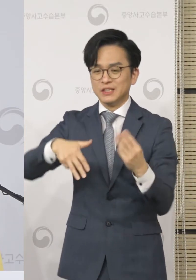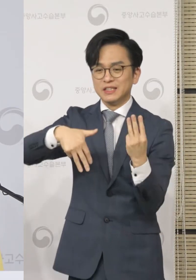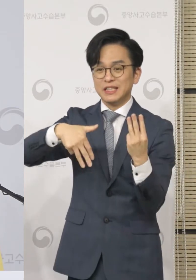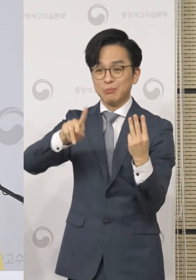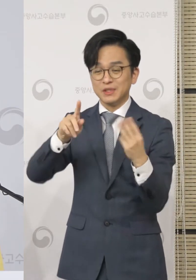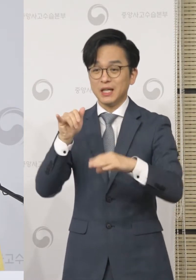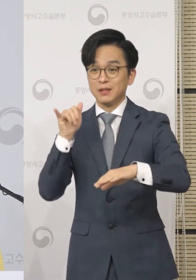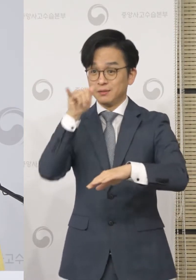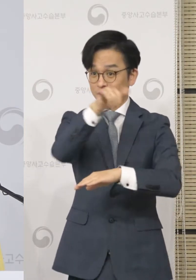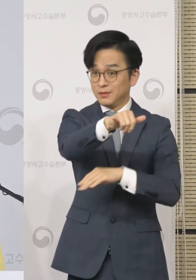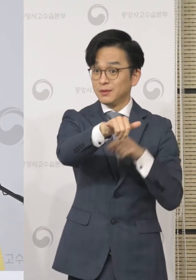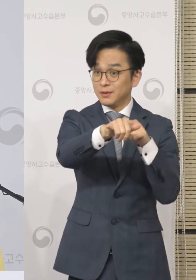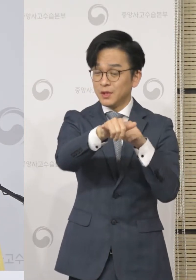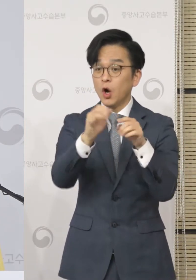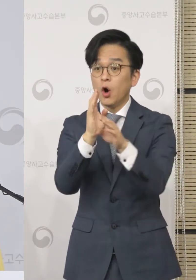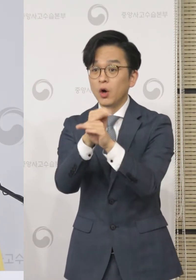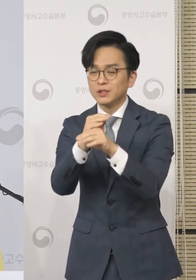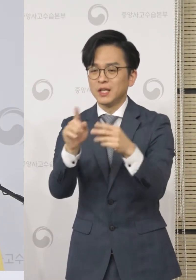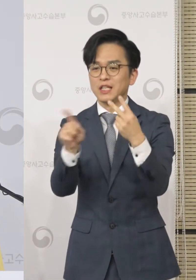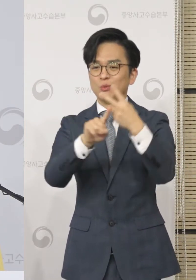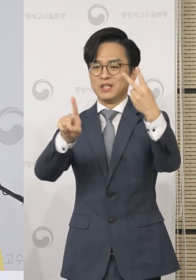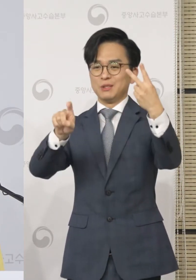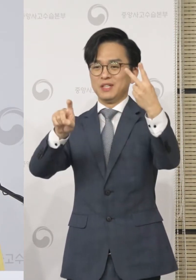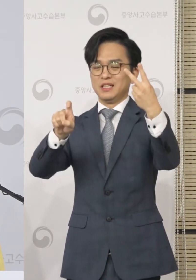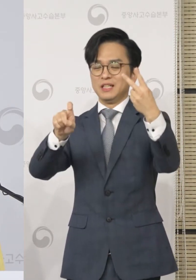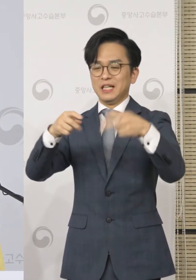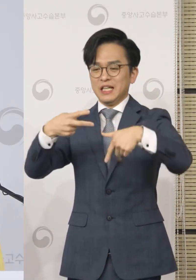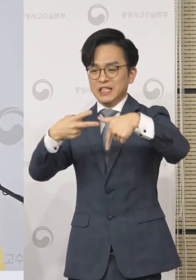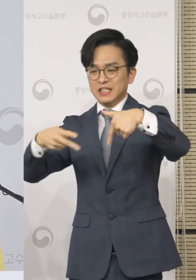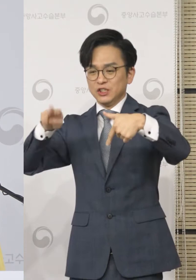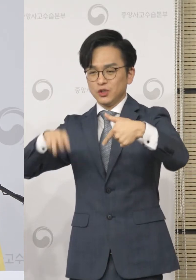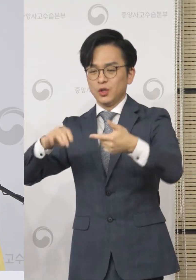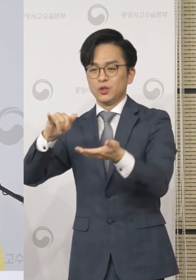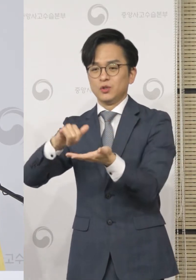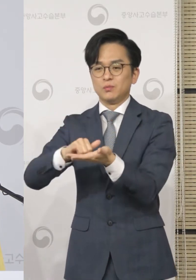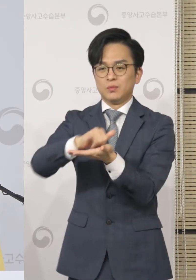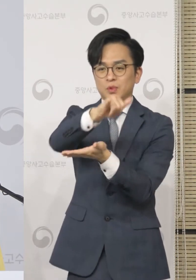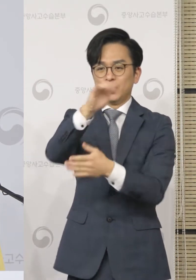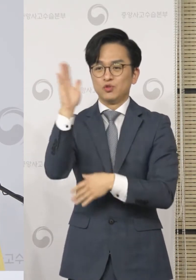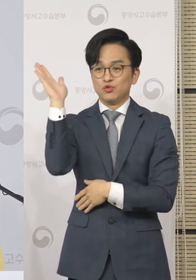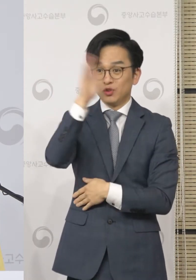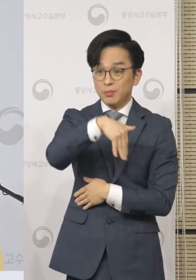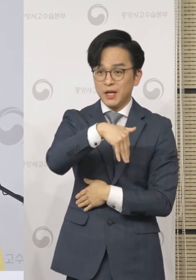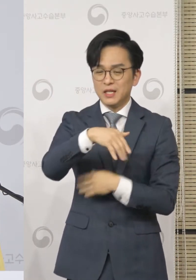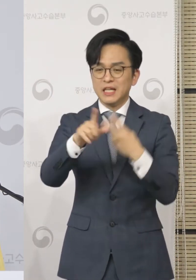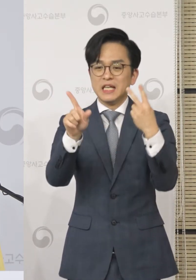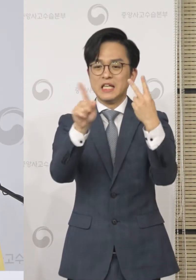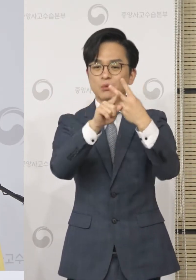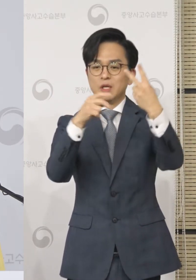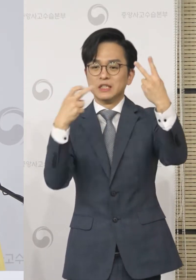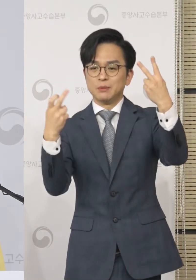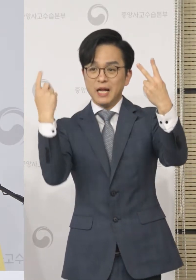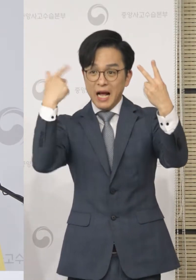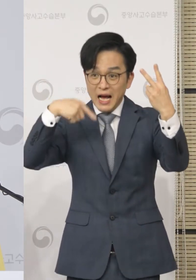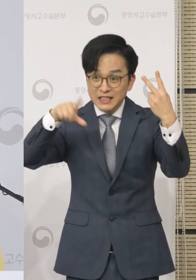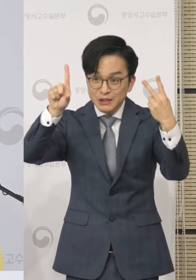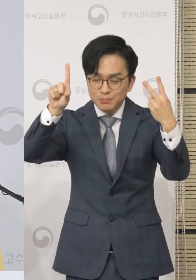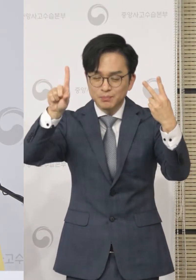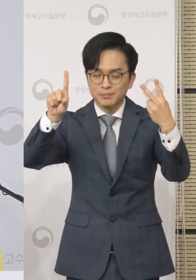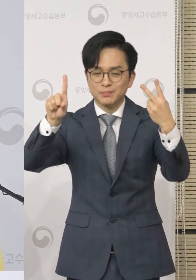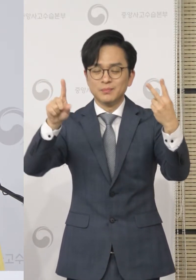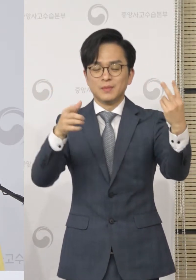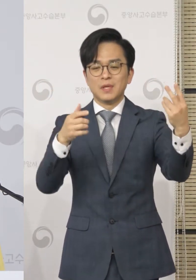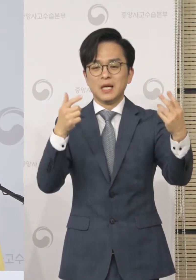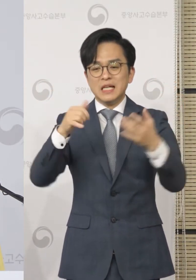3차 임시항공편은 2월 11일 인천에서 출발, 2월 12일 아침에